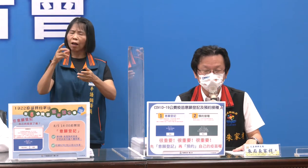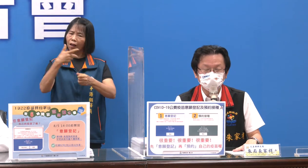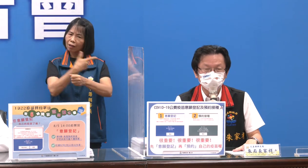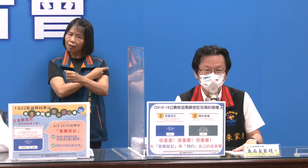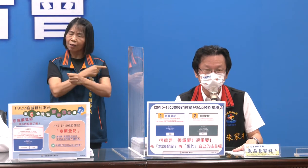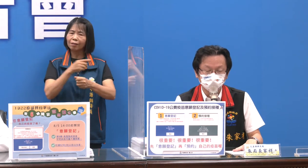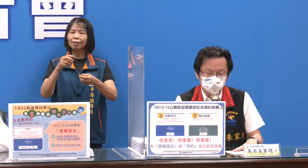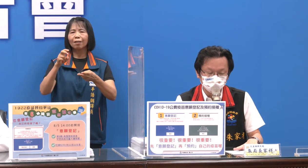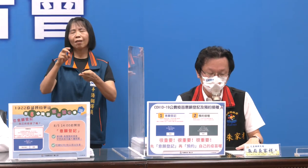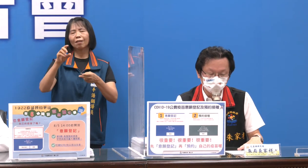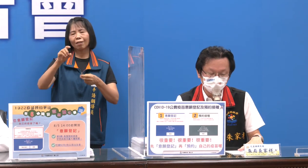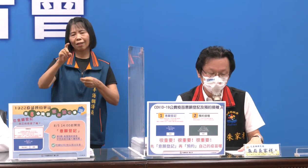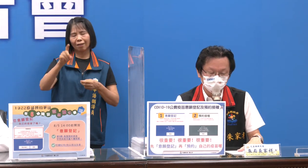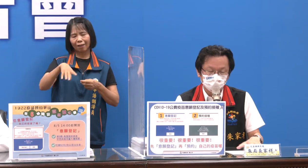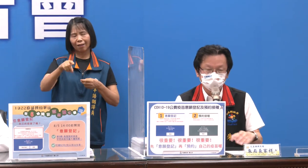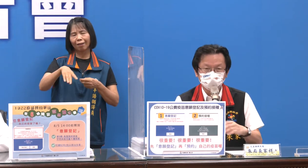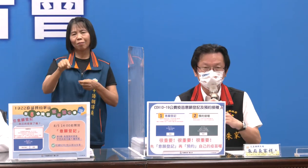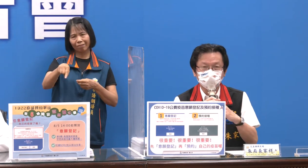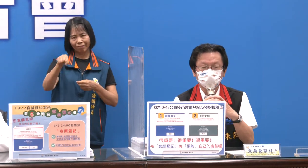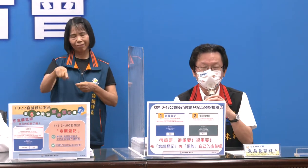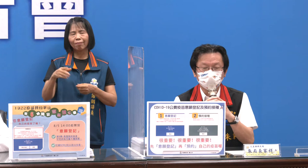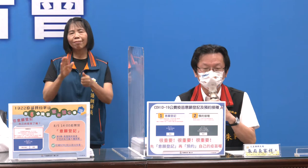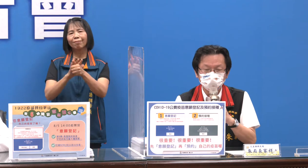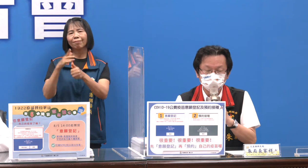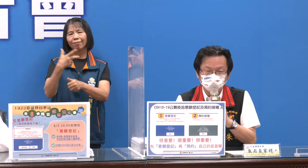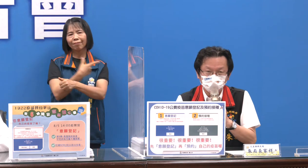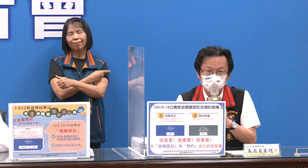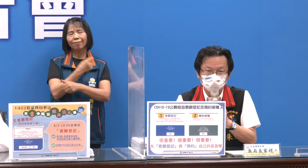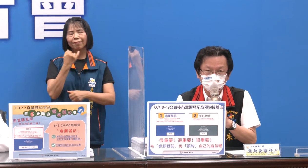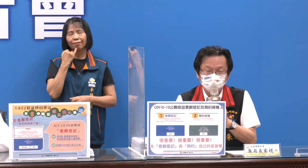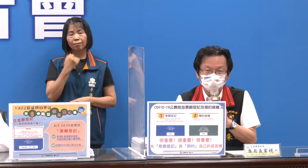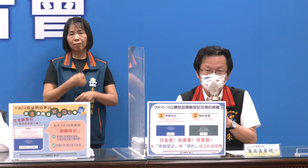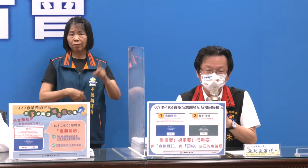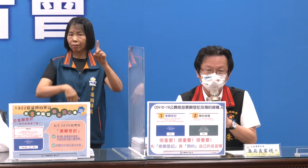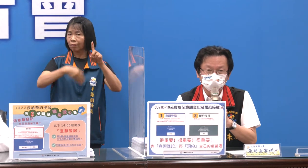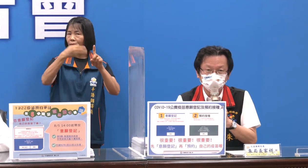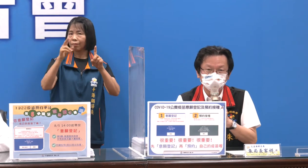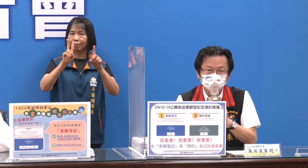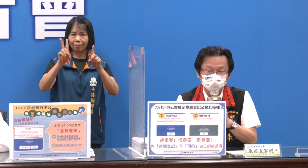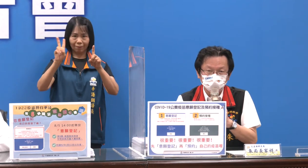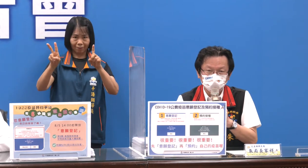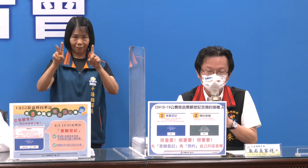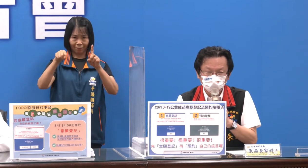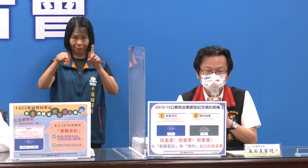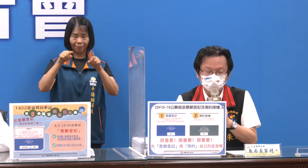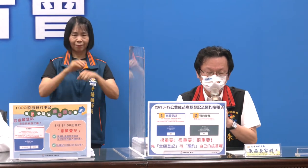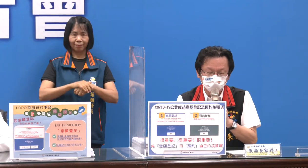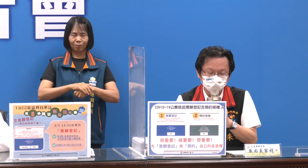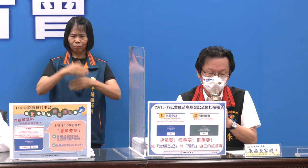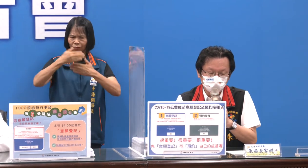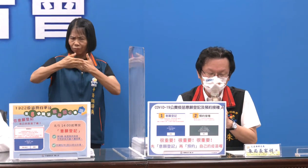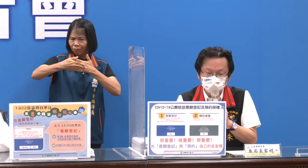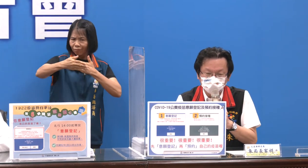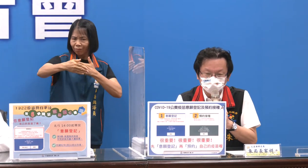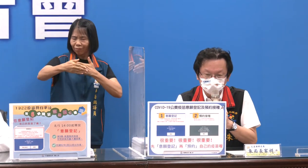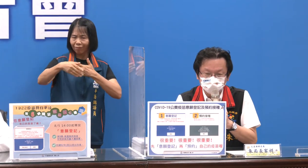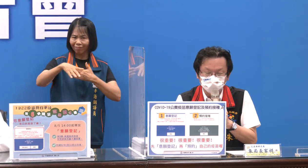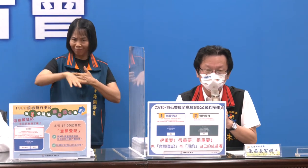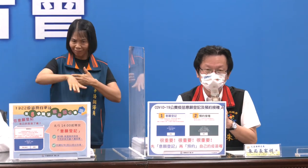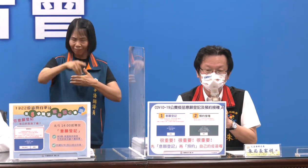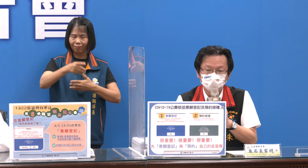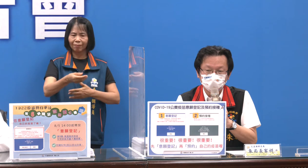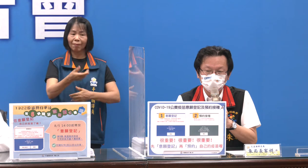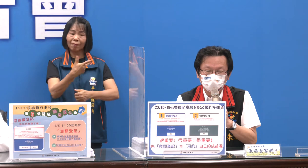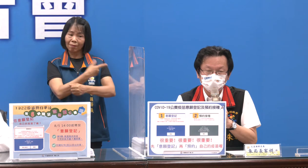后让你可以接种到疫苗。所以整体来讲，1922它整个流程是先意愿登